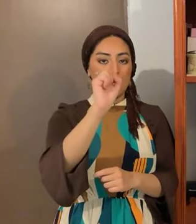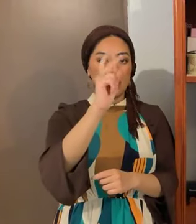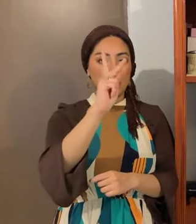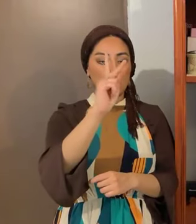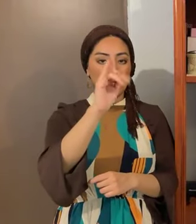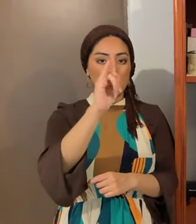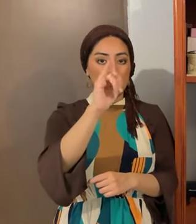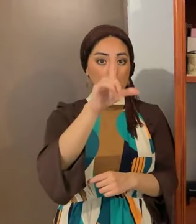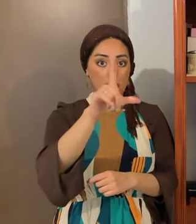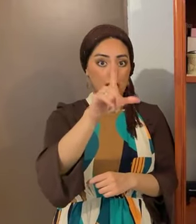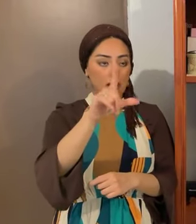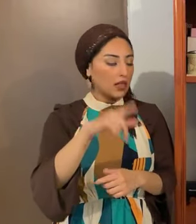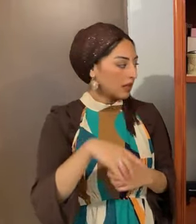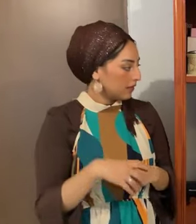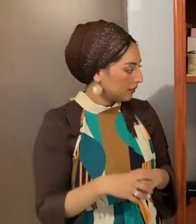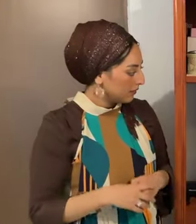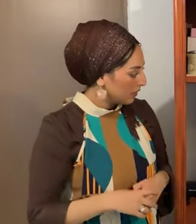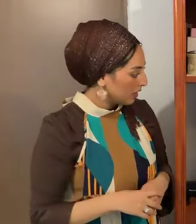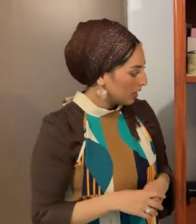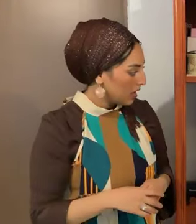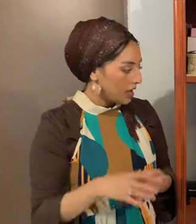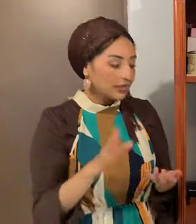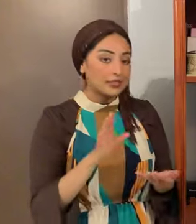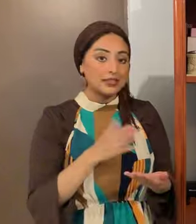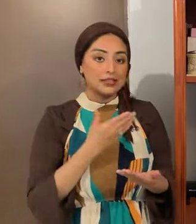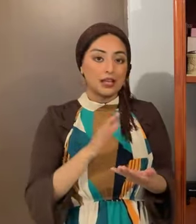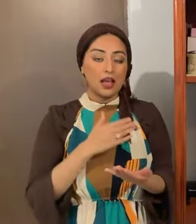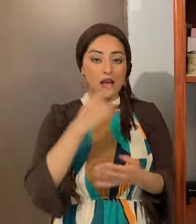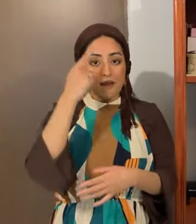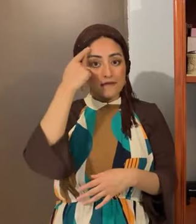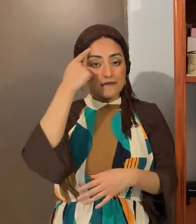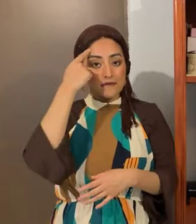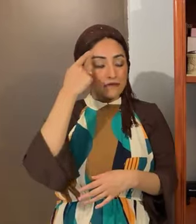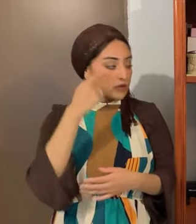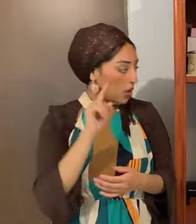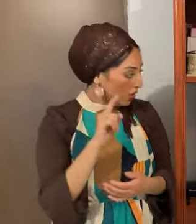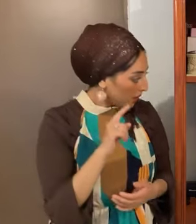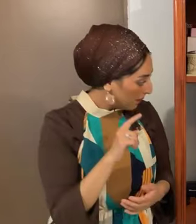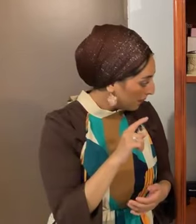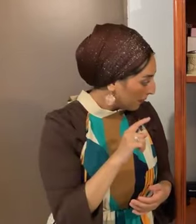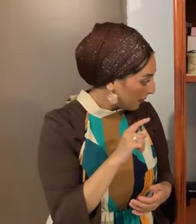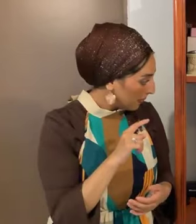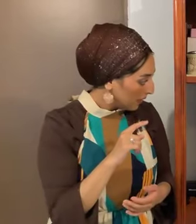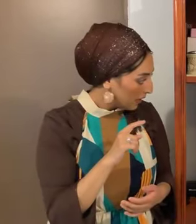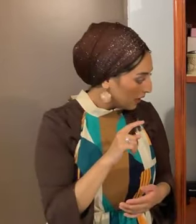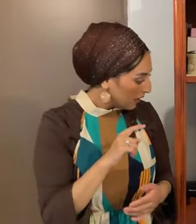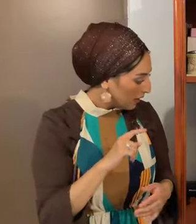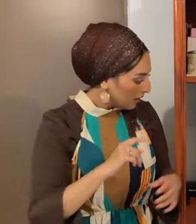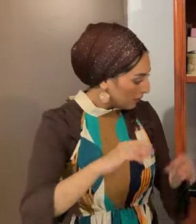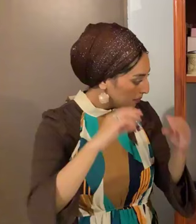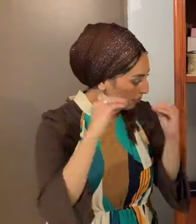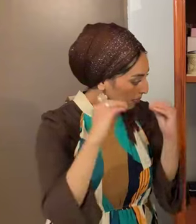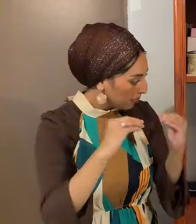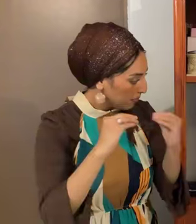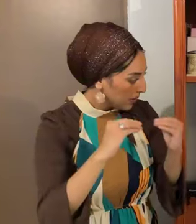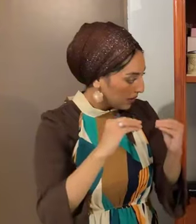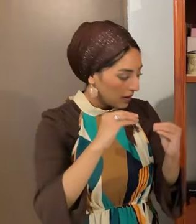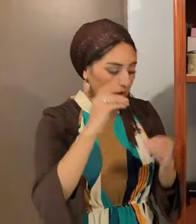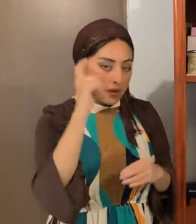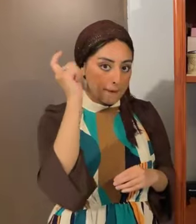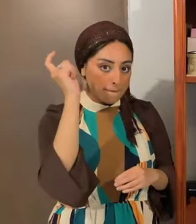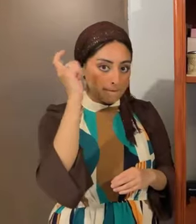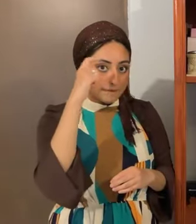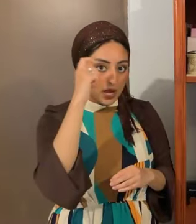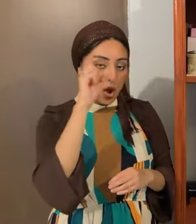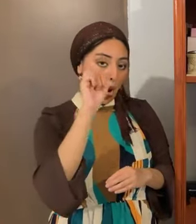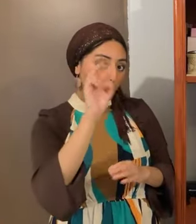para impartir sabiduría o instrucción, una lección moral o espiritual. Y tenemos varios salmos en los que está